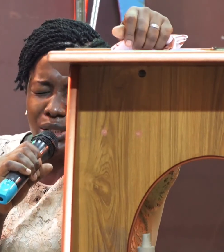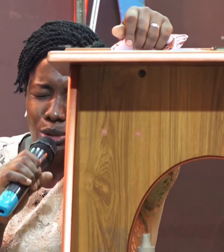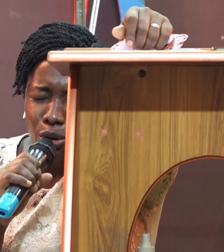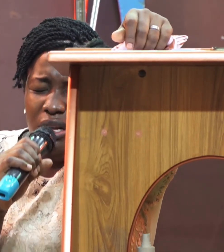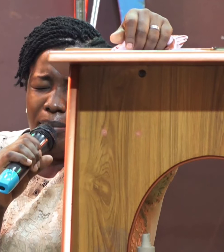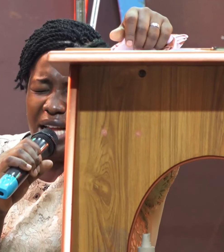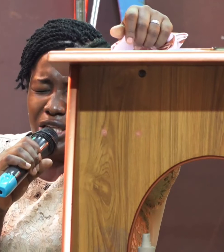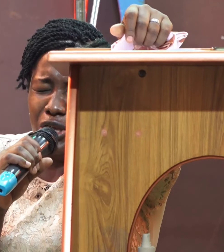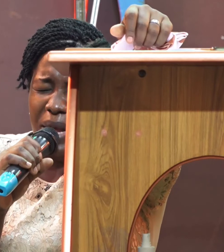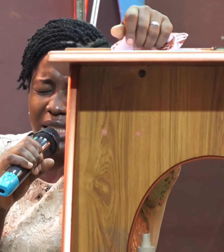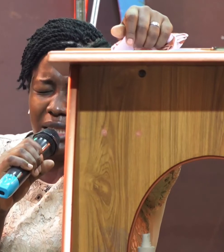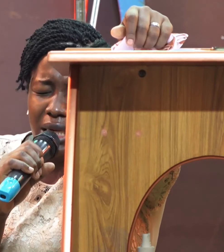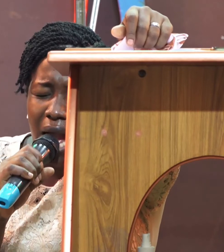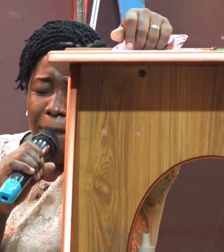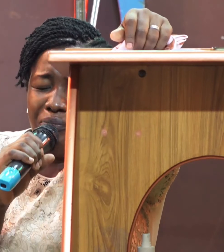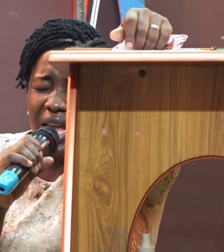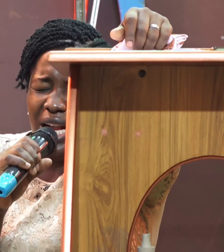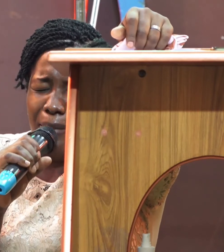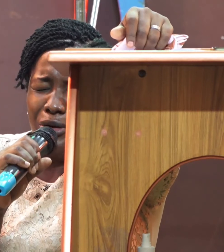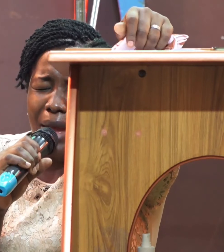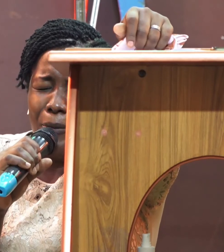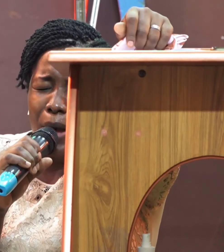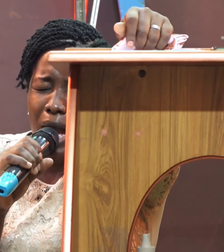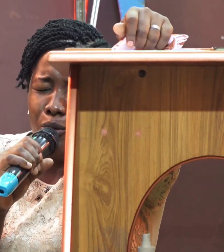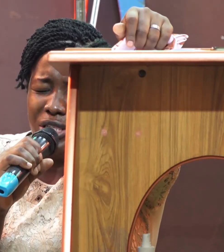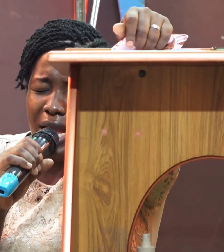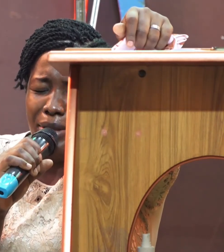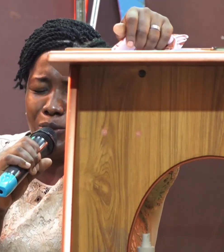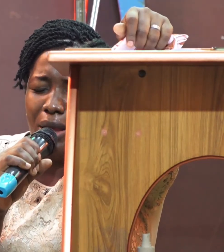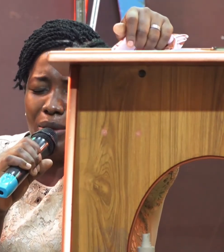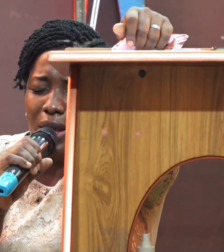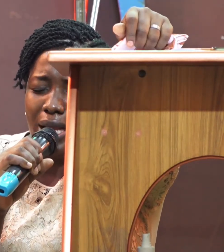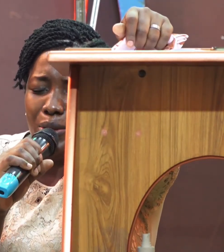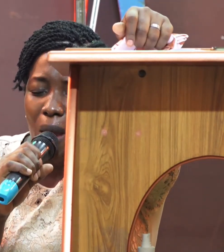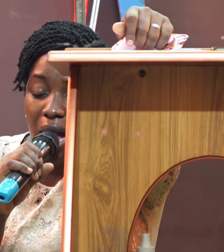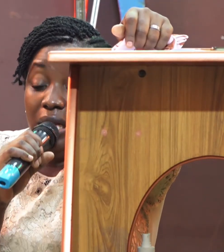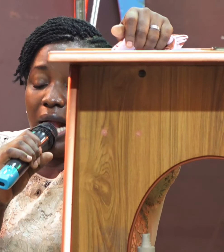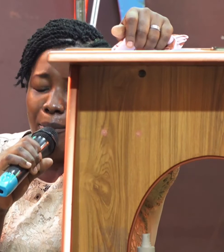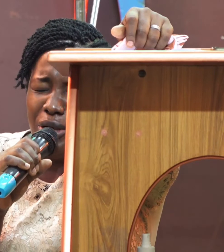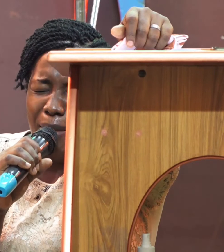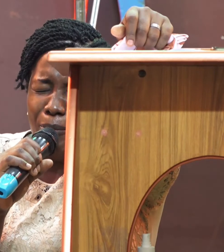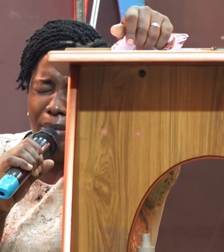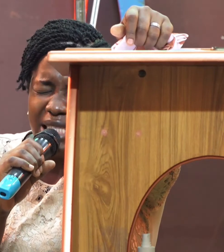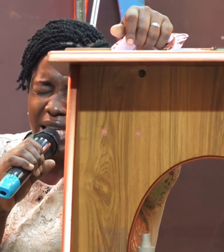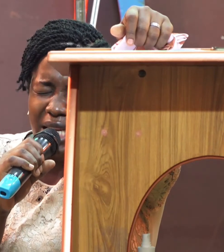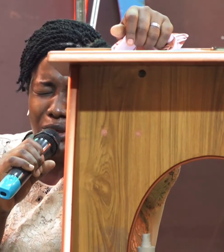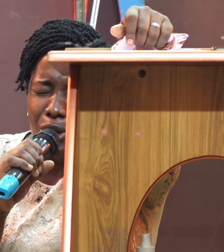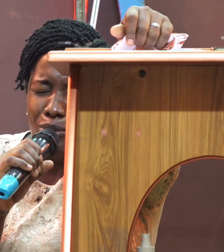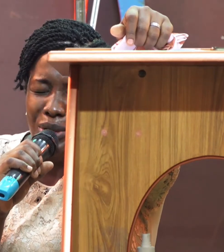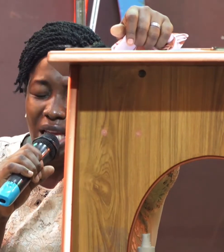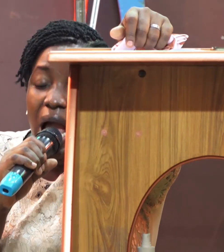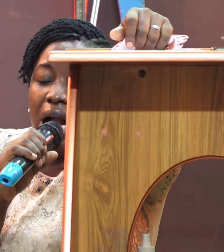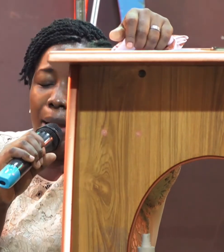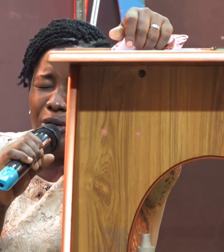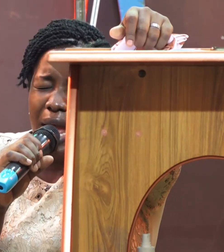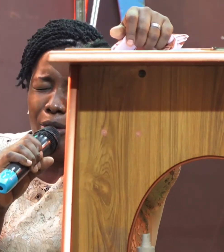saja Yesu. Banji nyoba sirika. Na yenga munda mbaba kuchevi. Tuwevi kweke ndua. Nga munda mbaba siriki dobu